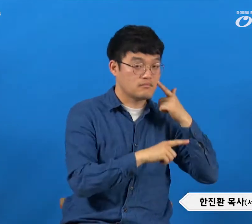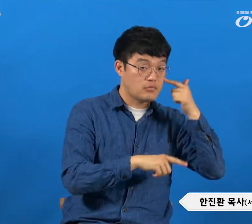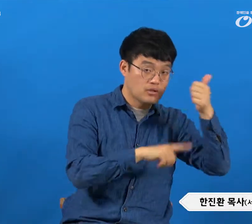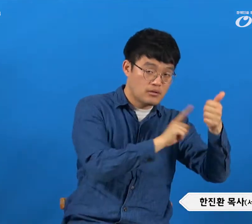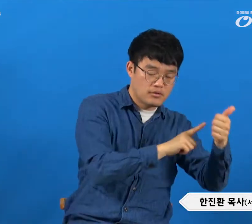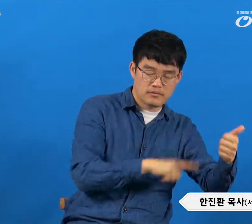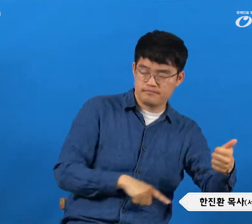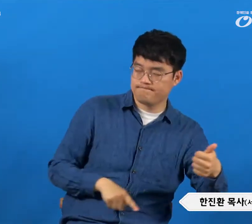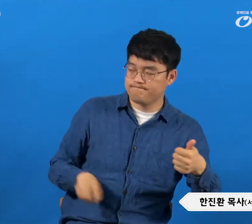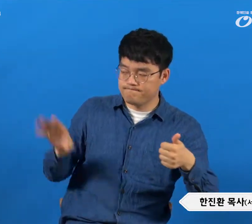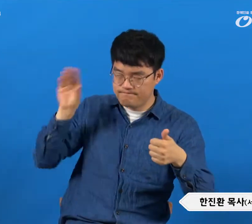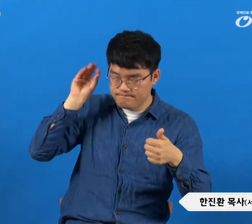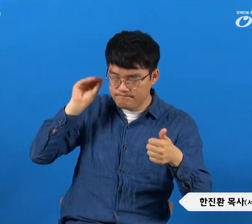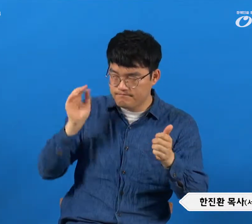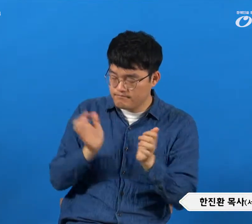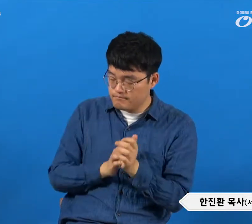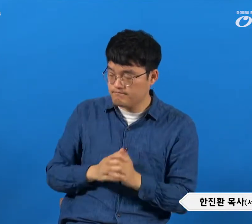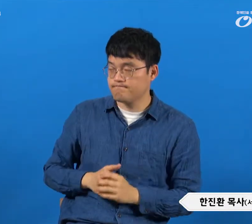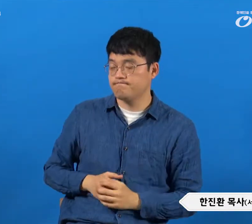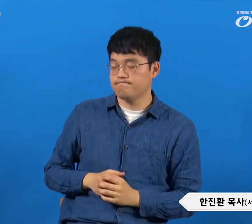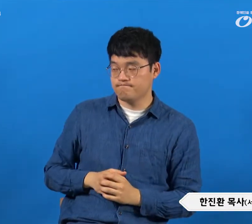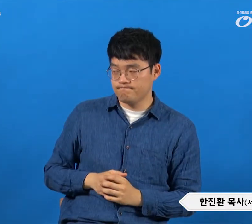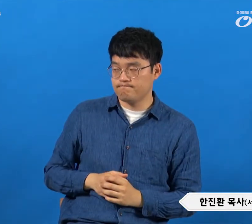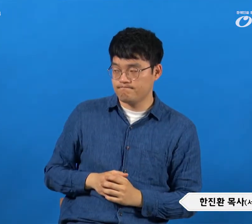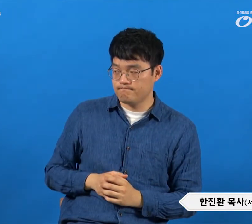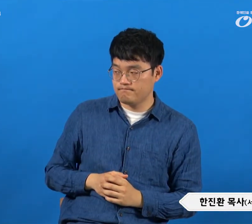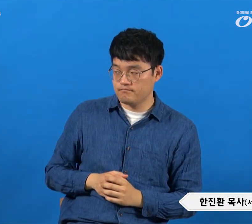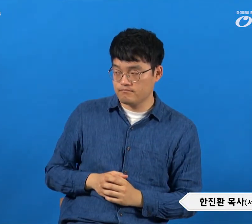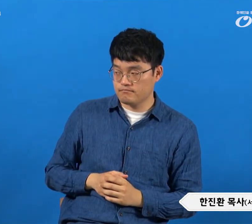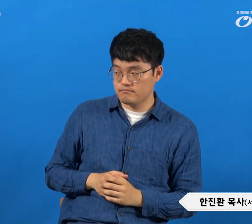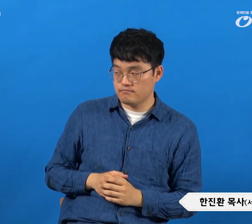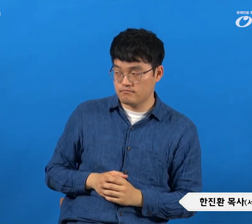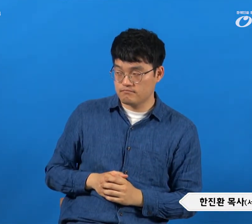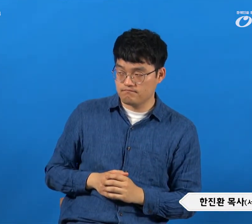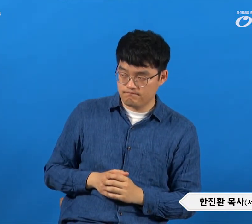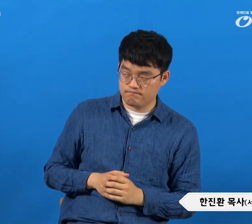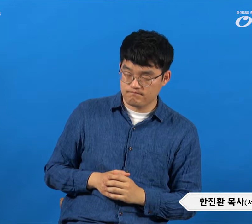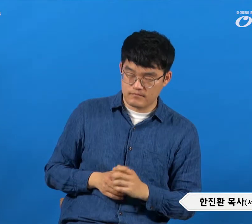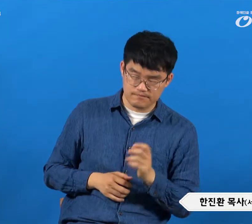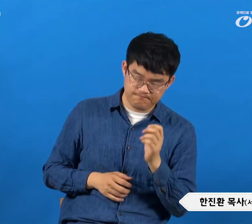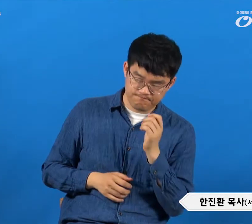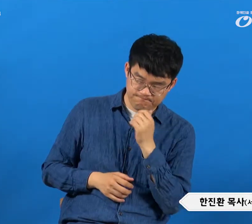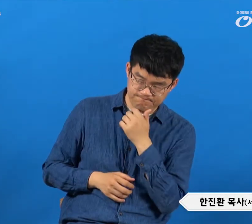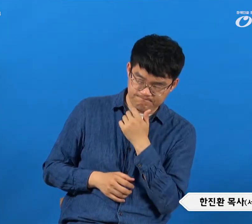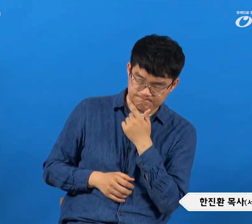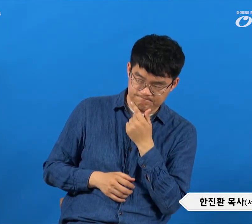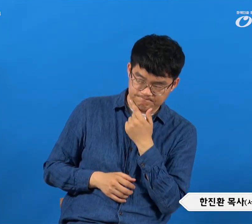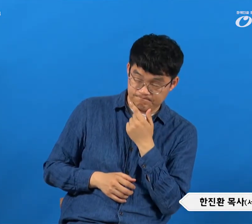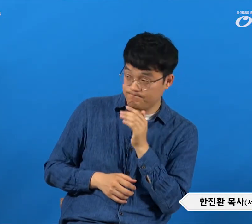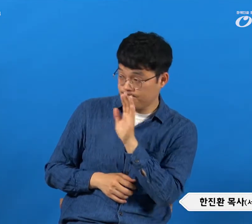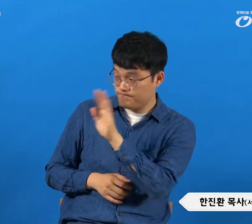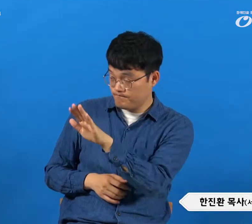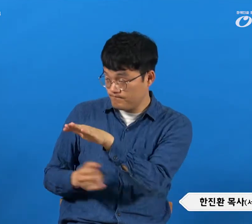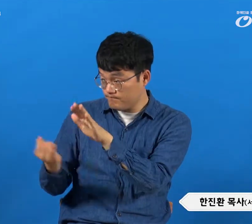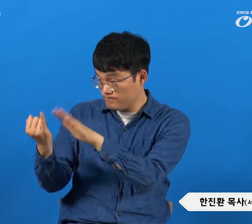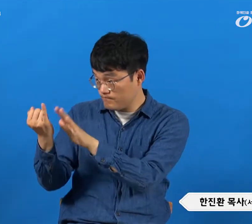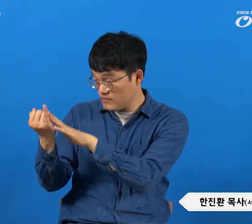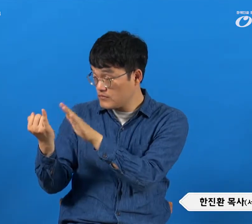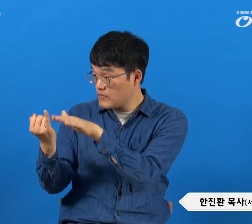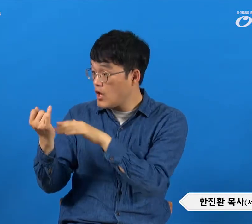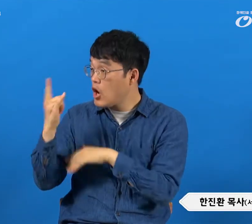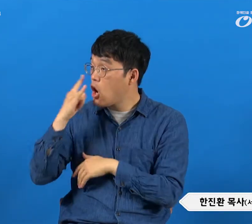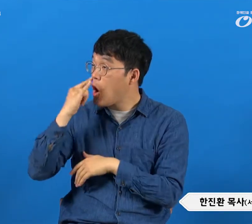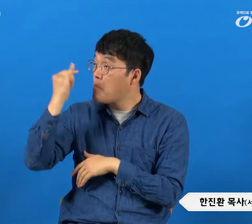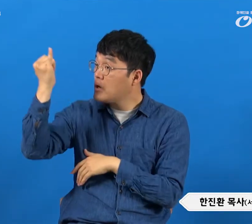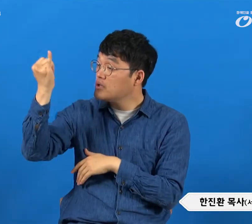목사님이 그 얘기를 들으면서 마음에 짚히는 것이 있었습니다. 전문가니까 짚히는 것이 있었습니다. 그래서